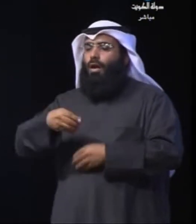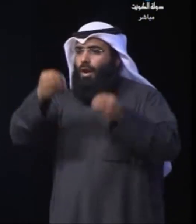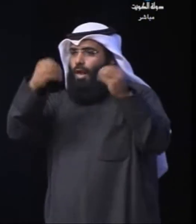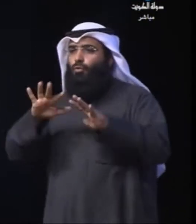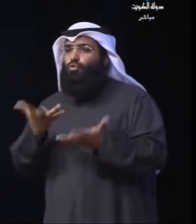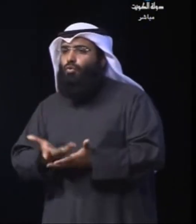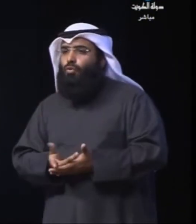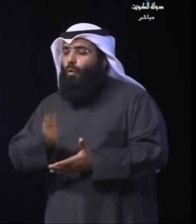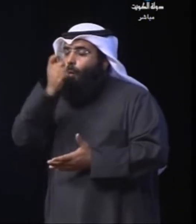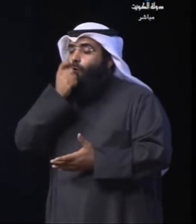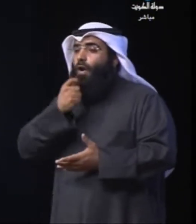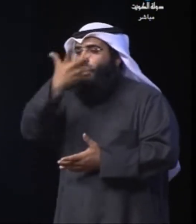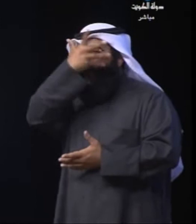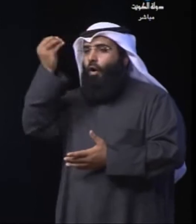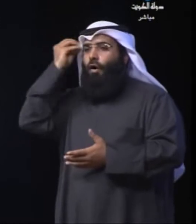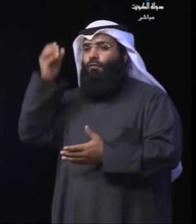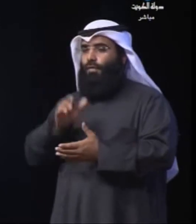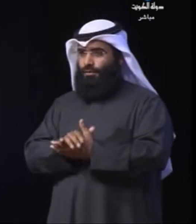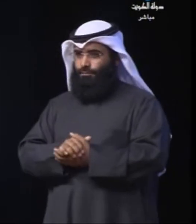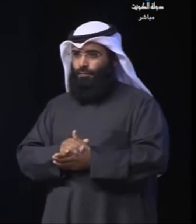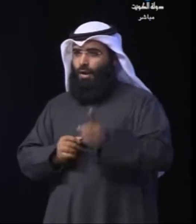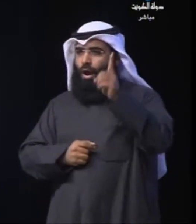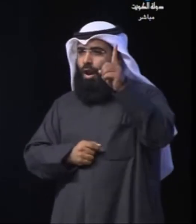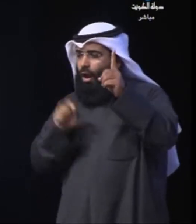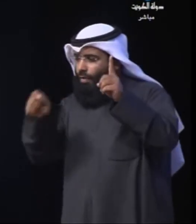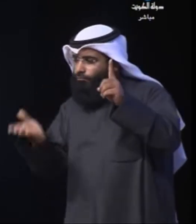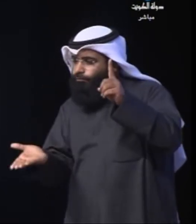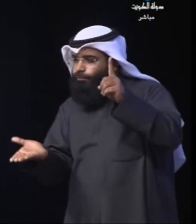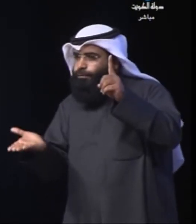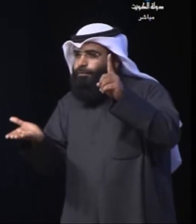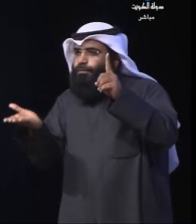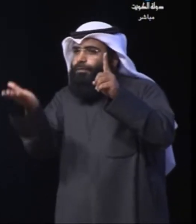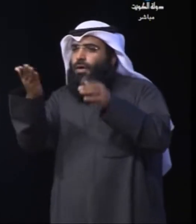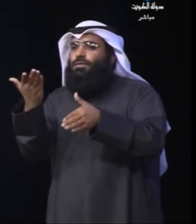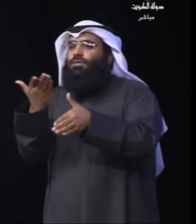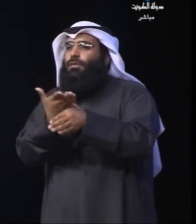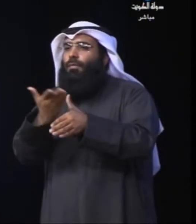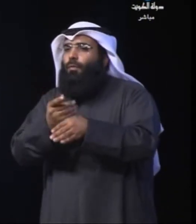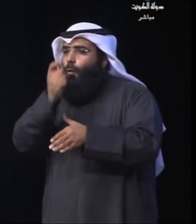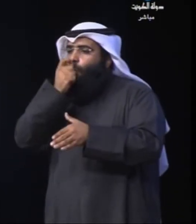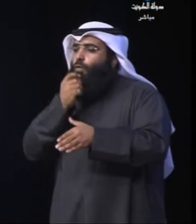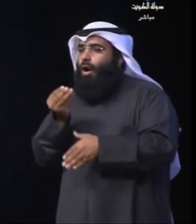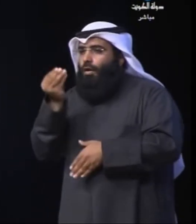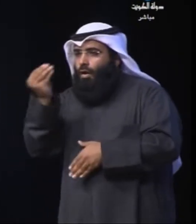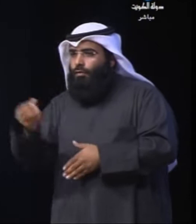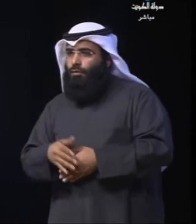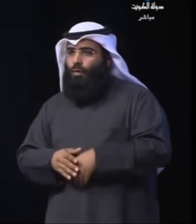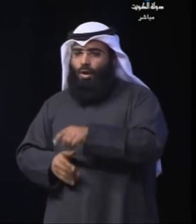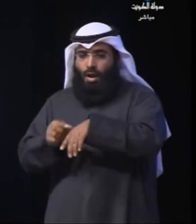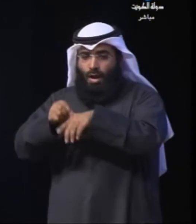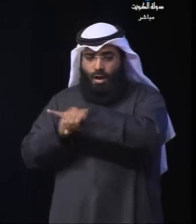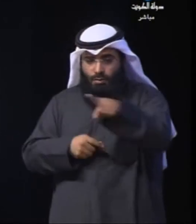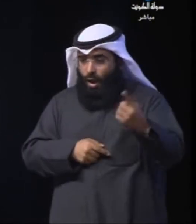حفظ كتاب الله العظيم، فرفع قدرهم وعظم أجرهم وأمر المؤمنين